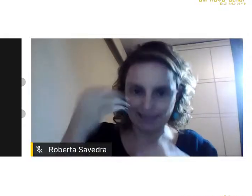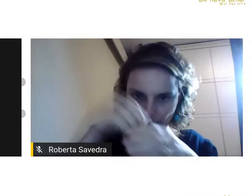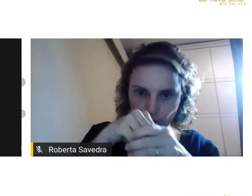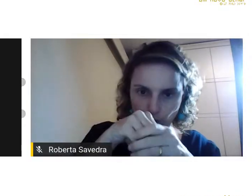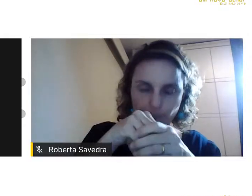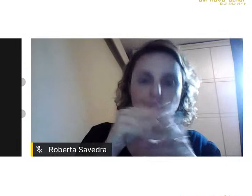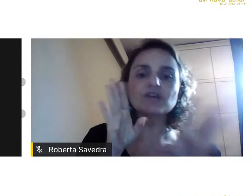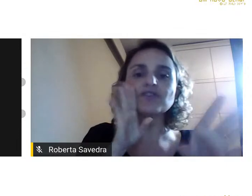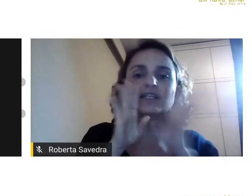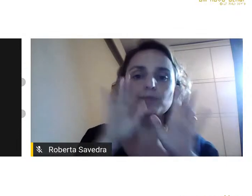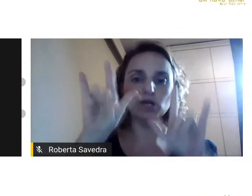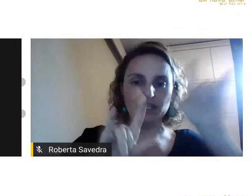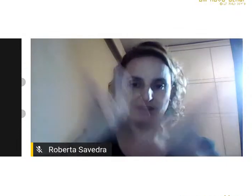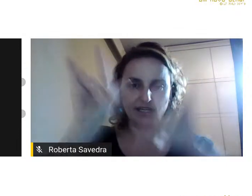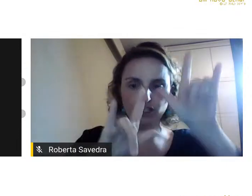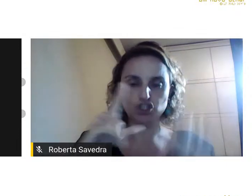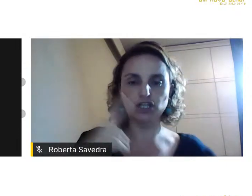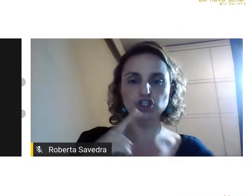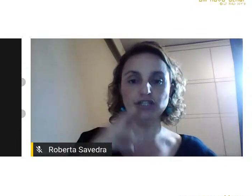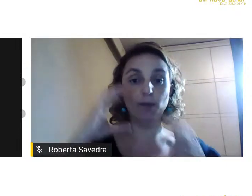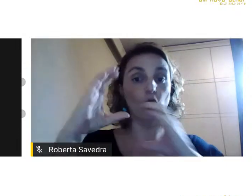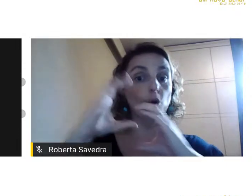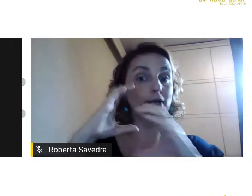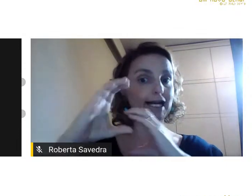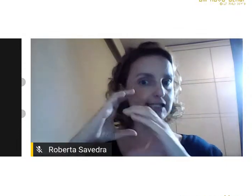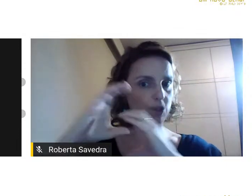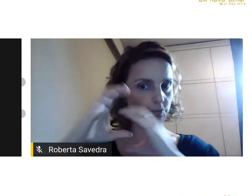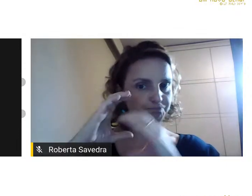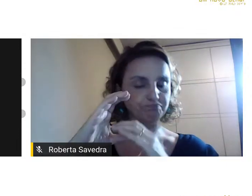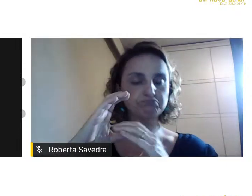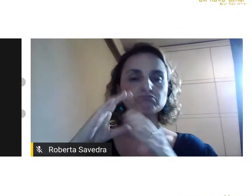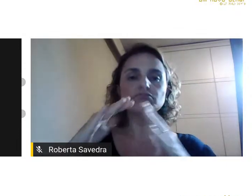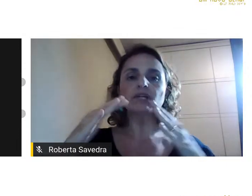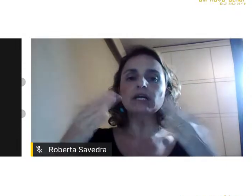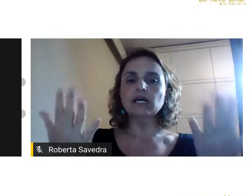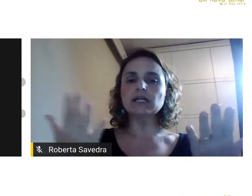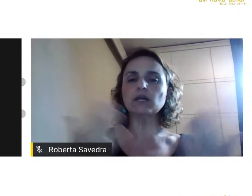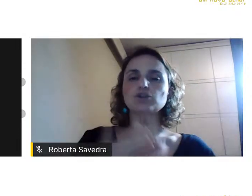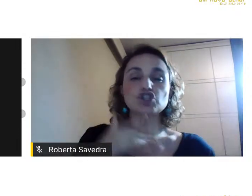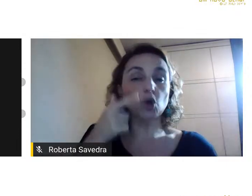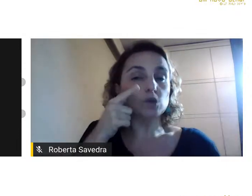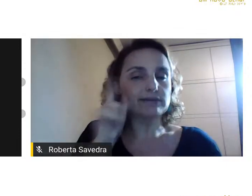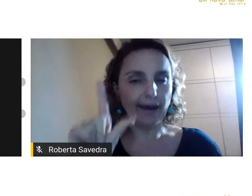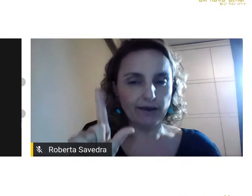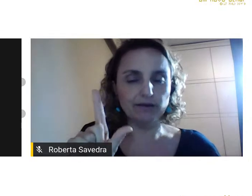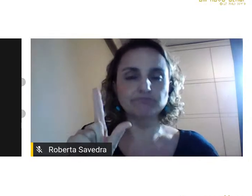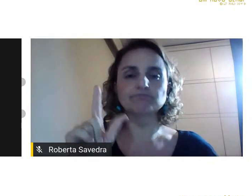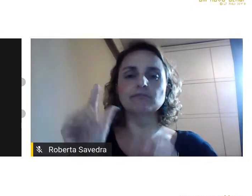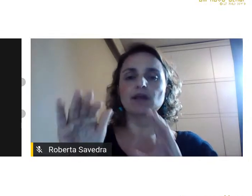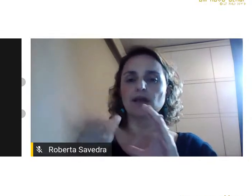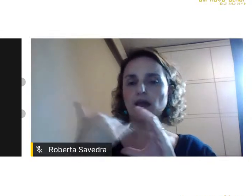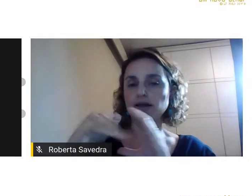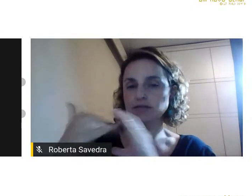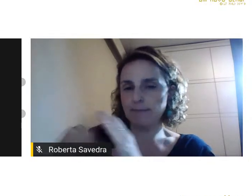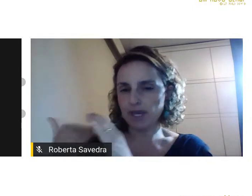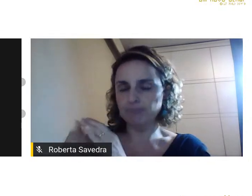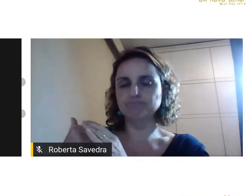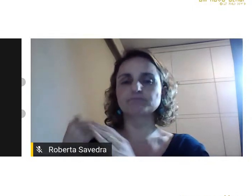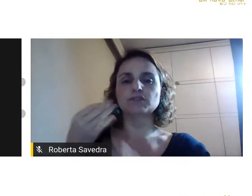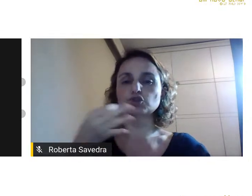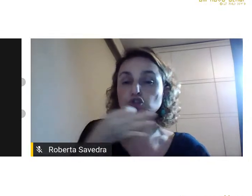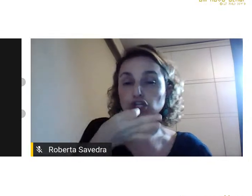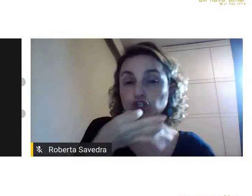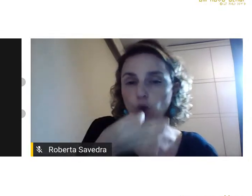valor e o que é isso percebe que dentro dessas dessas redes sociais Há uma grande possibilidade